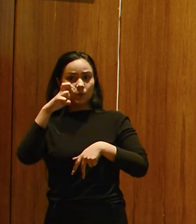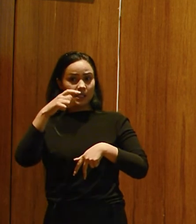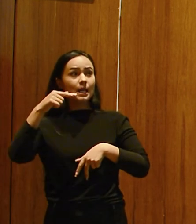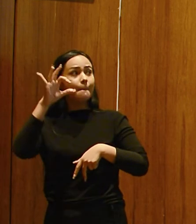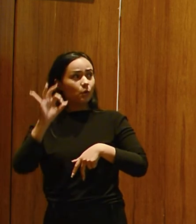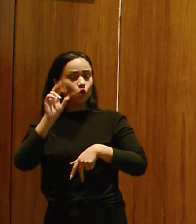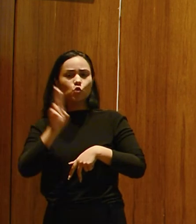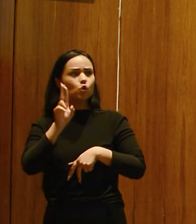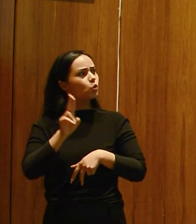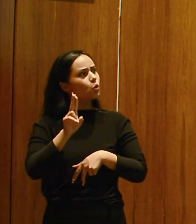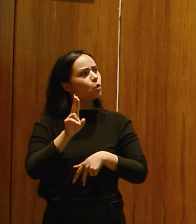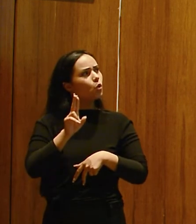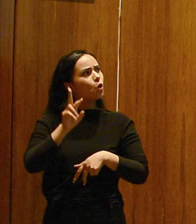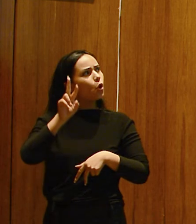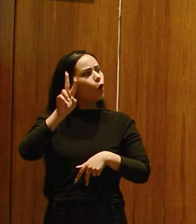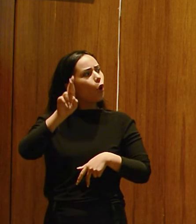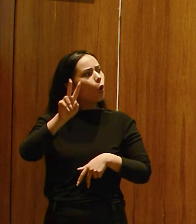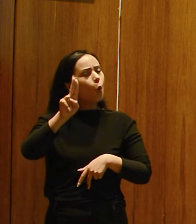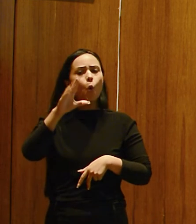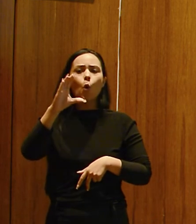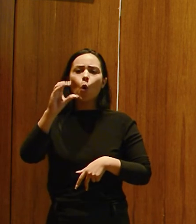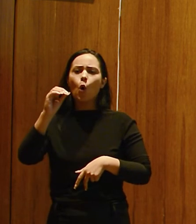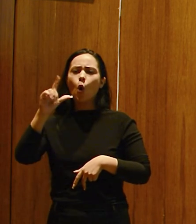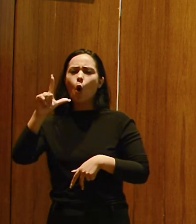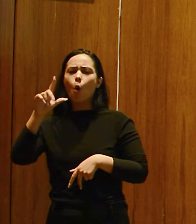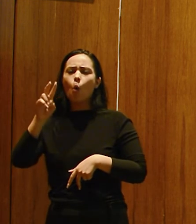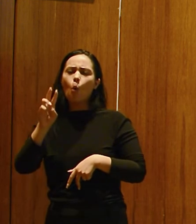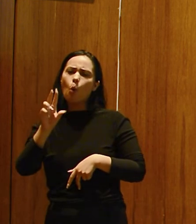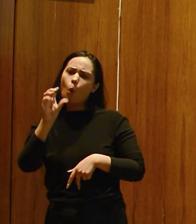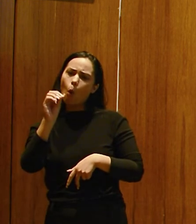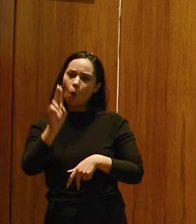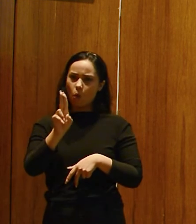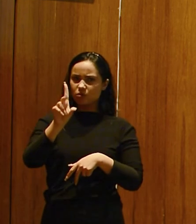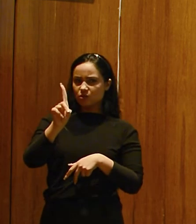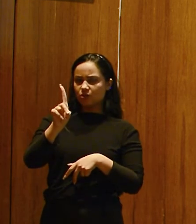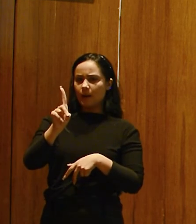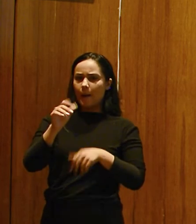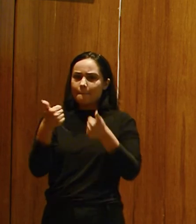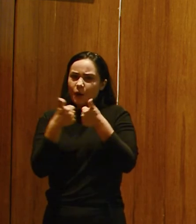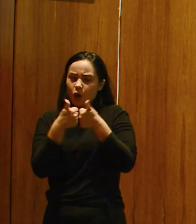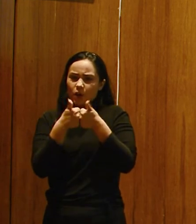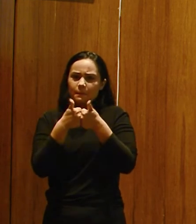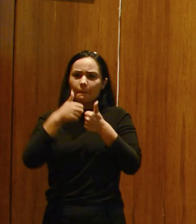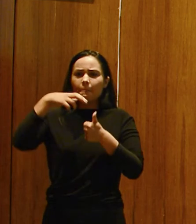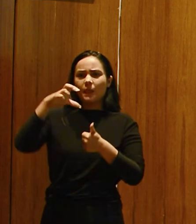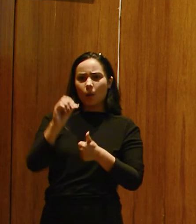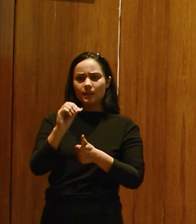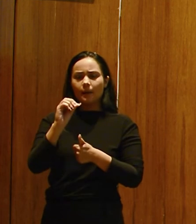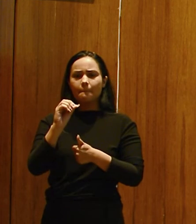83,57, usando o RUCOL-OLD, que é um instrumento da Organização Mundial de Saúde. Quanto mais próximo de 100%, melhor a qualidade de